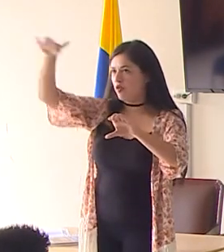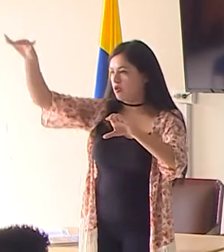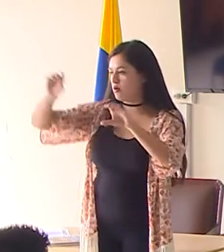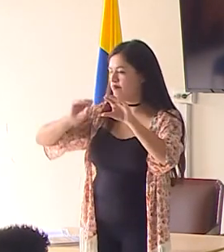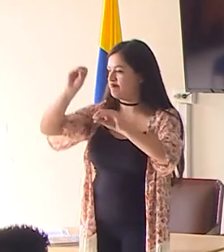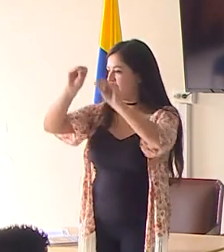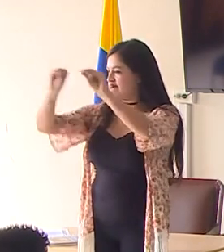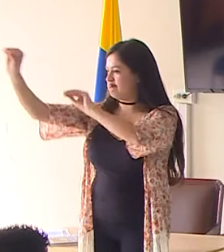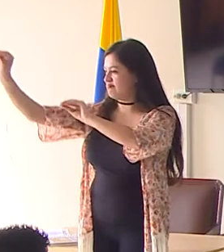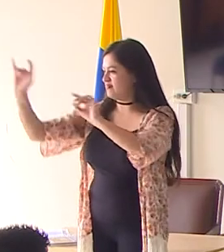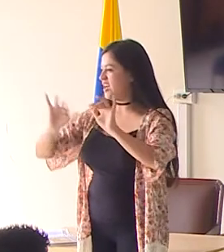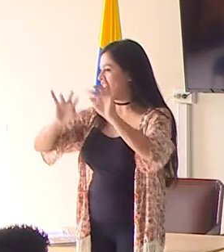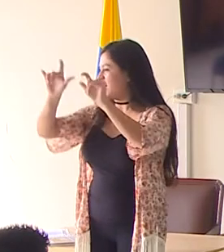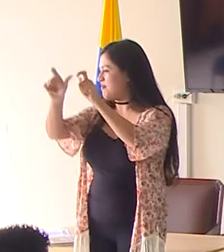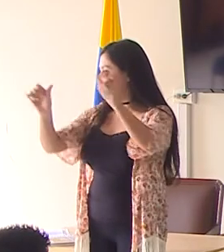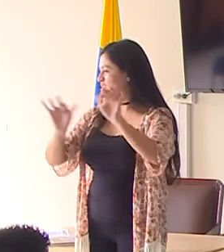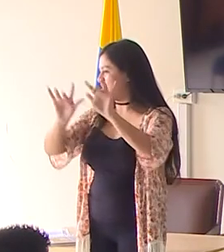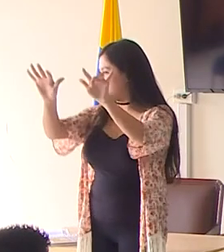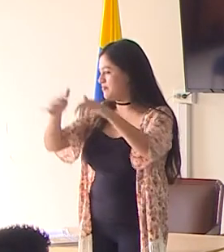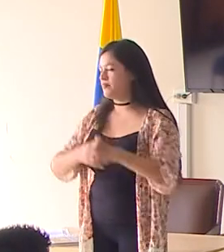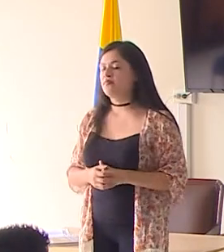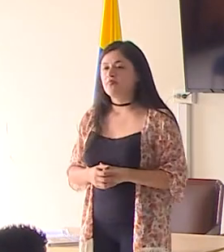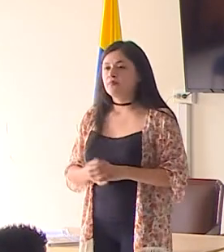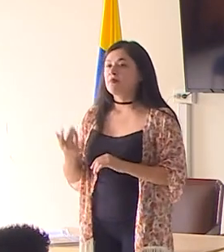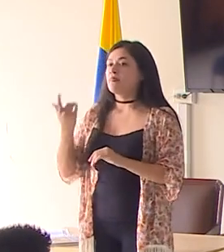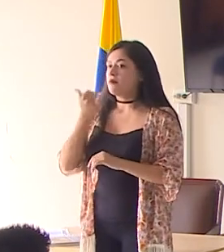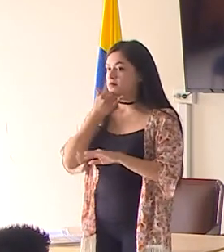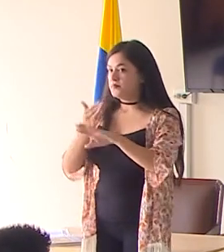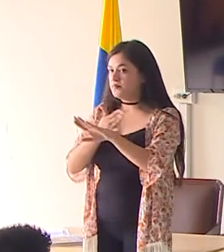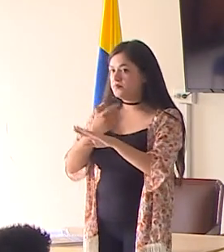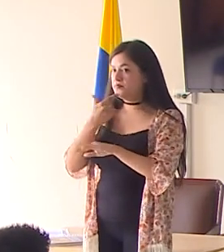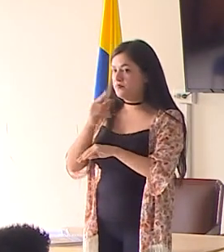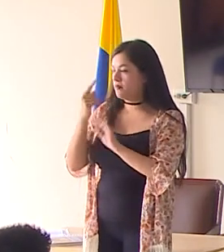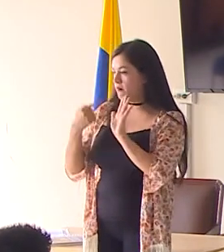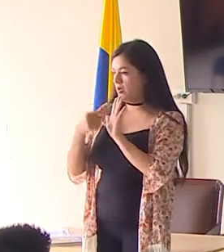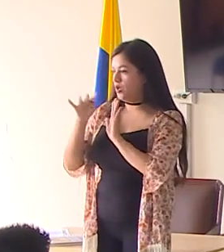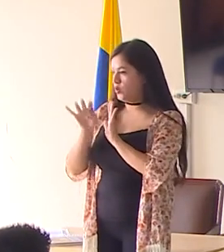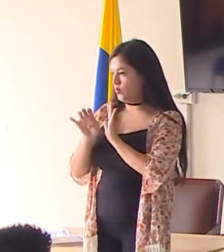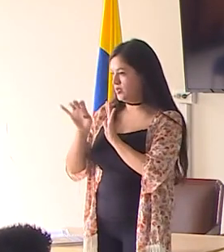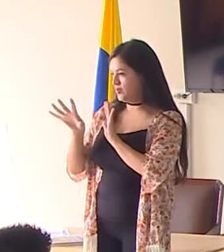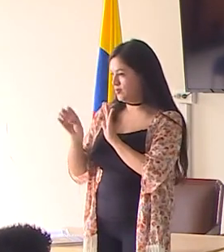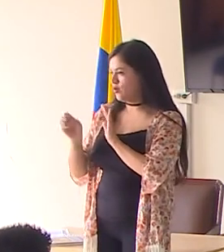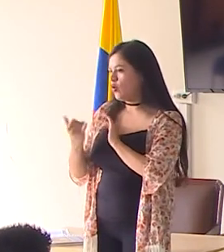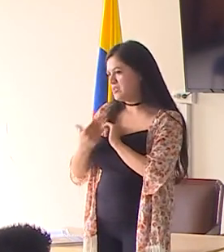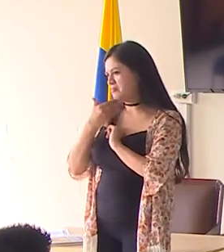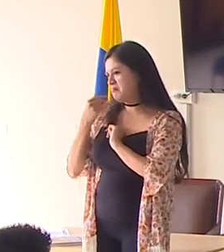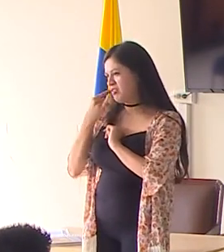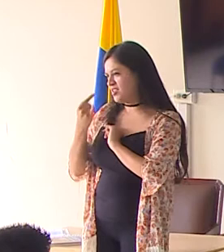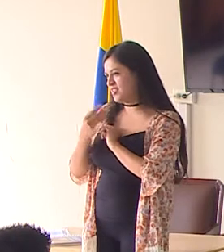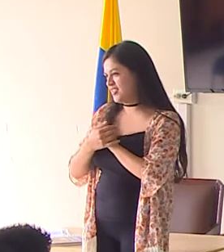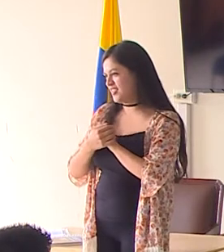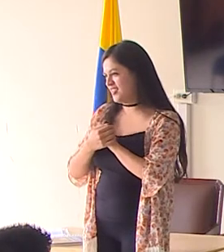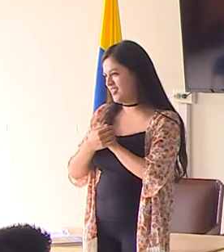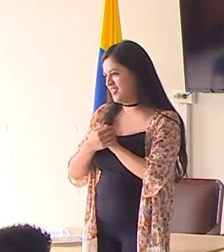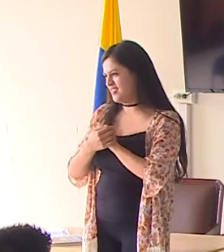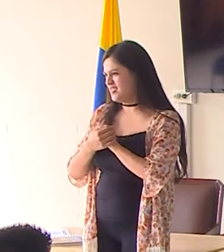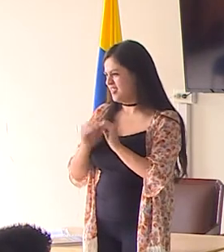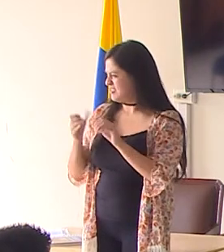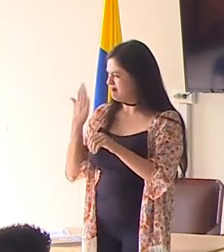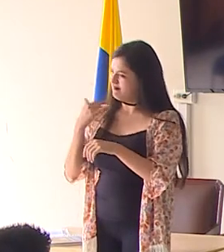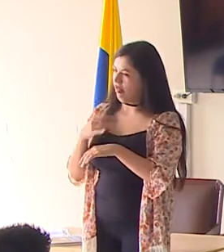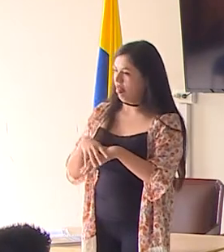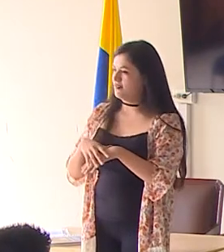como les decía en 1950 la década del 5 se había producido digamos un periodo de sequía y hay un cambio